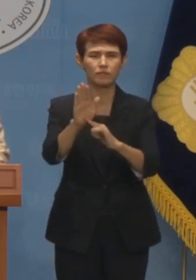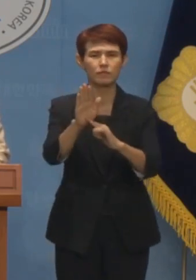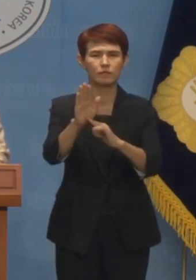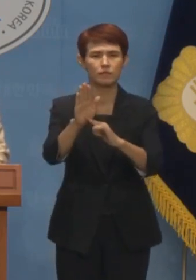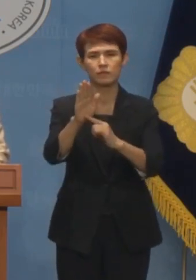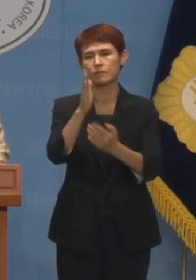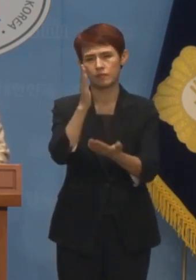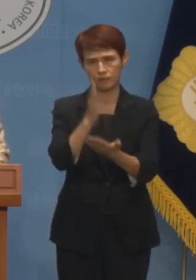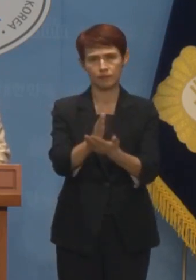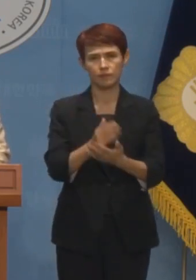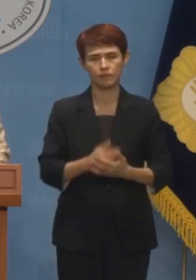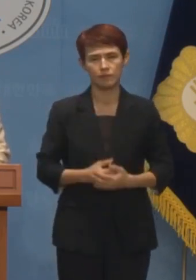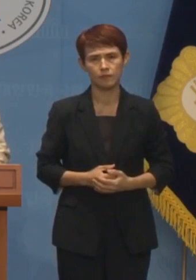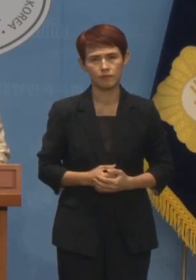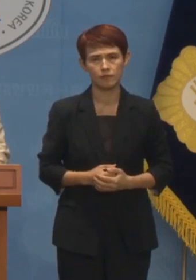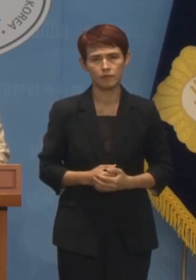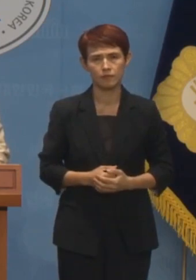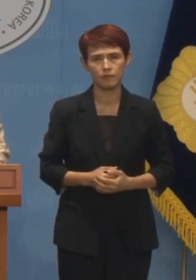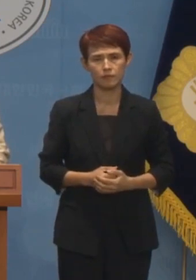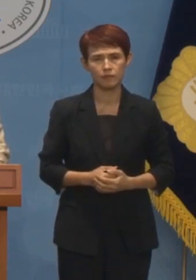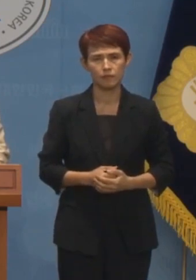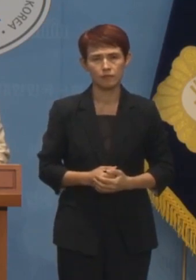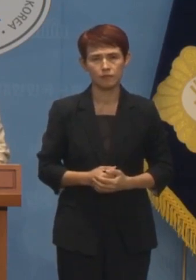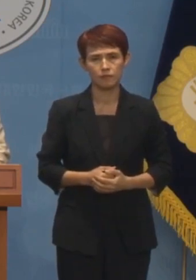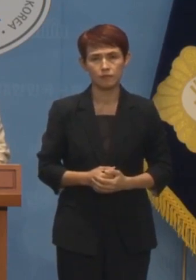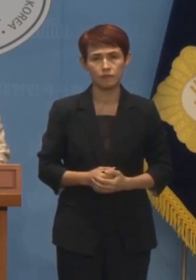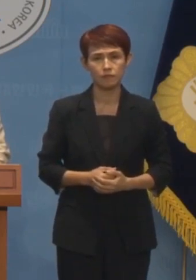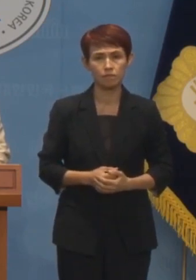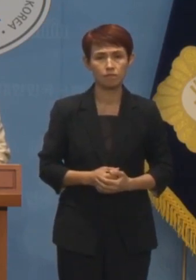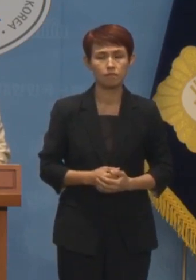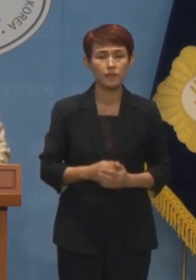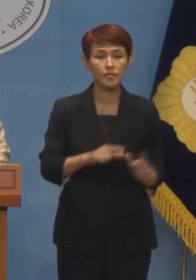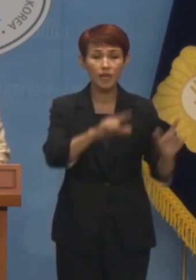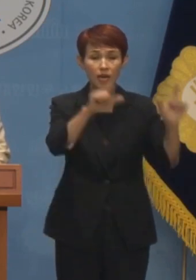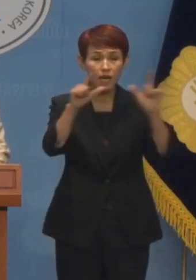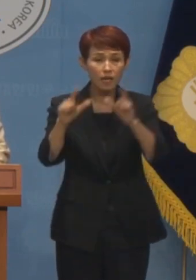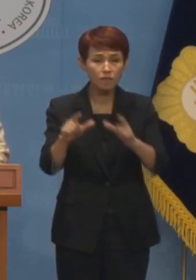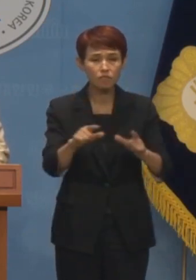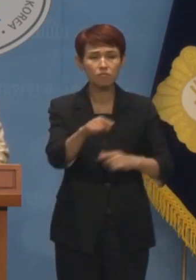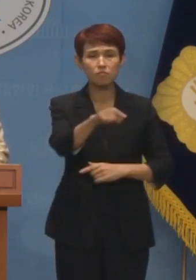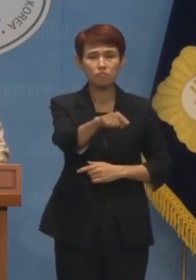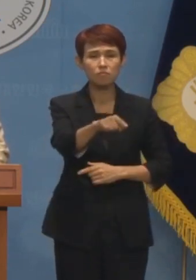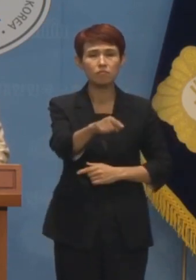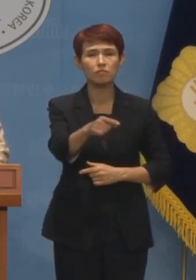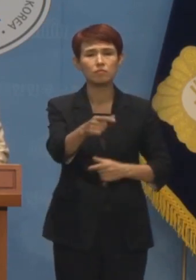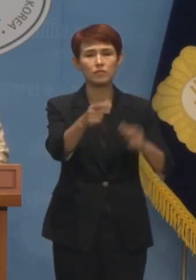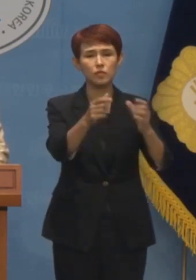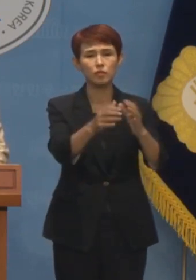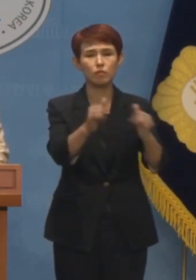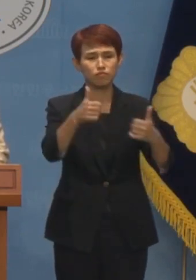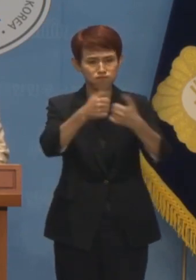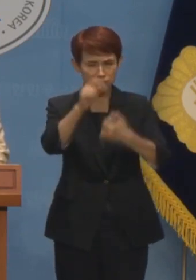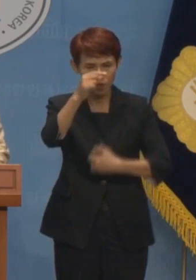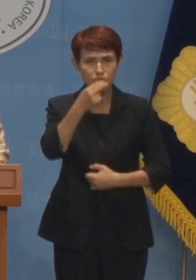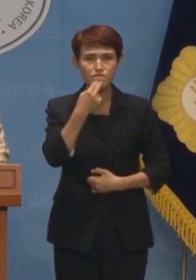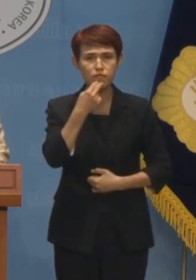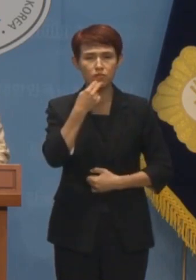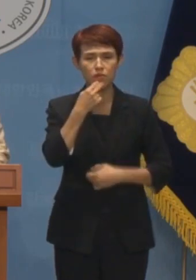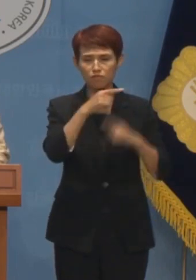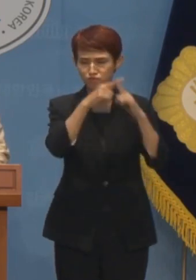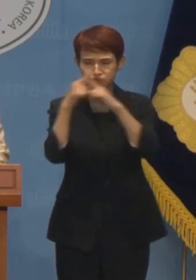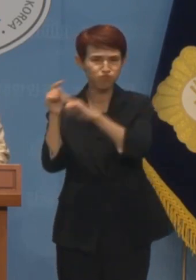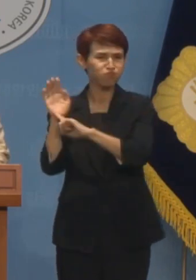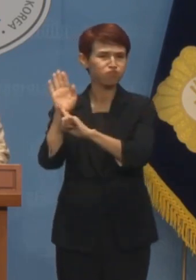통보를 중단하고 지역 사회의 생존에는 전혀 아랑곳하지 않는 일방 통행식